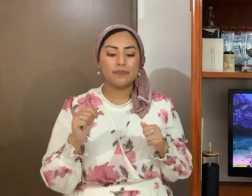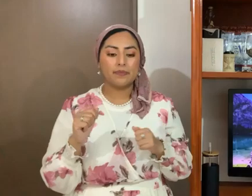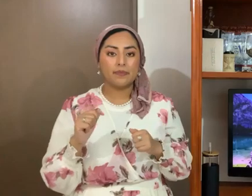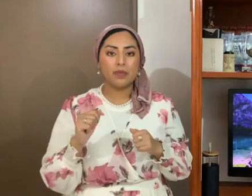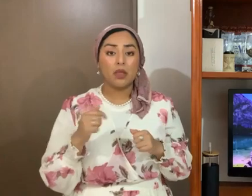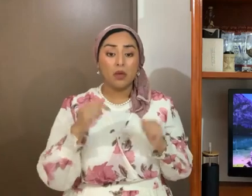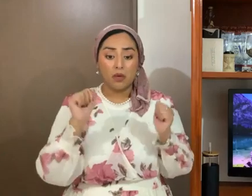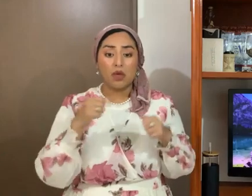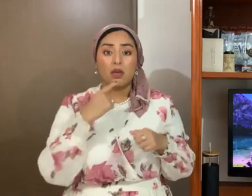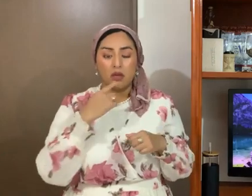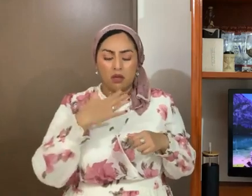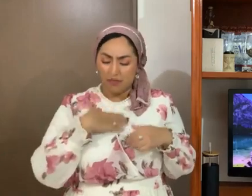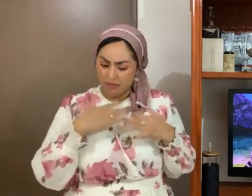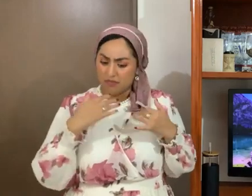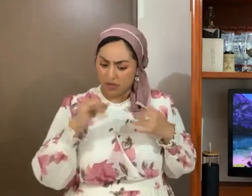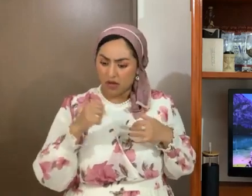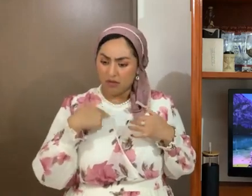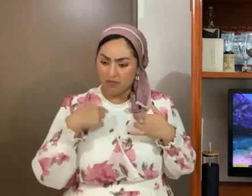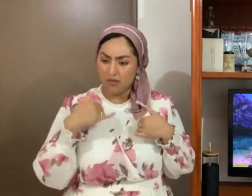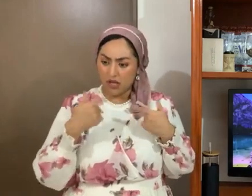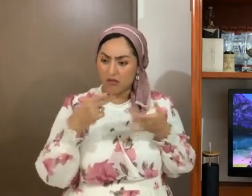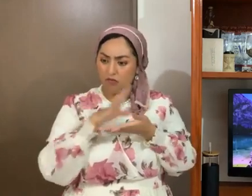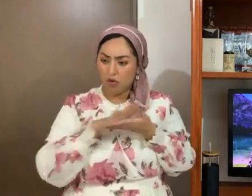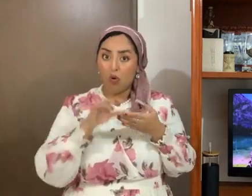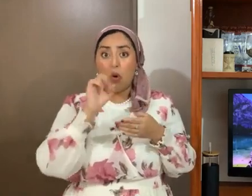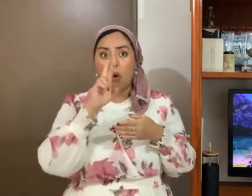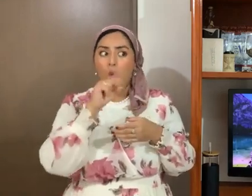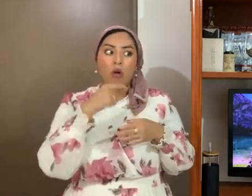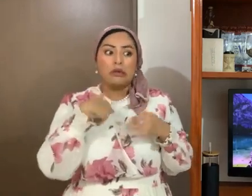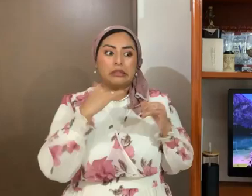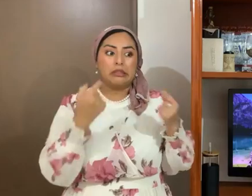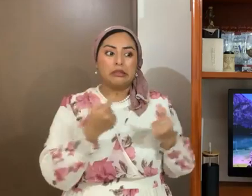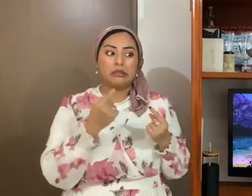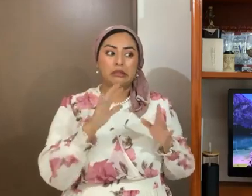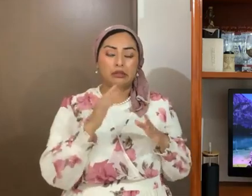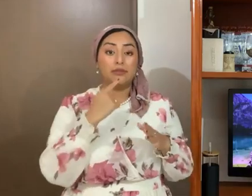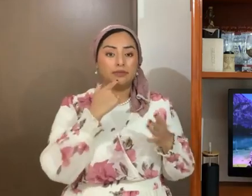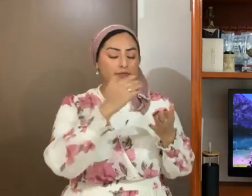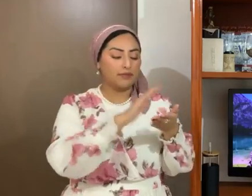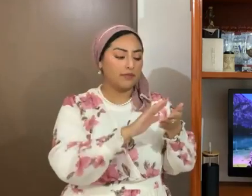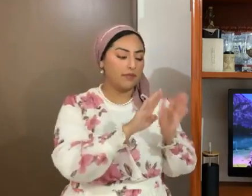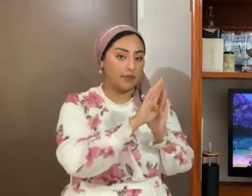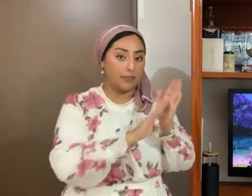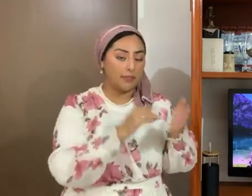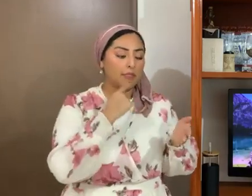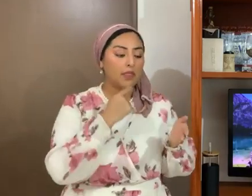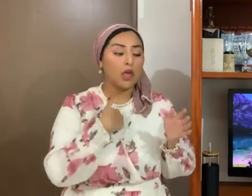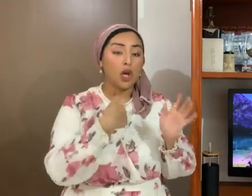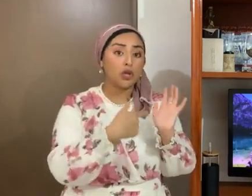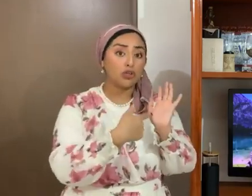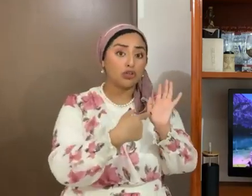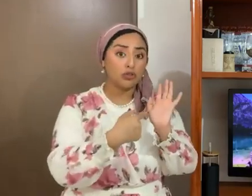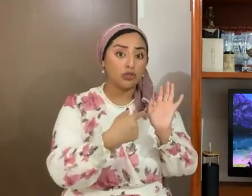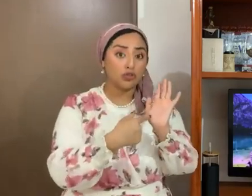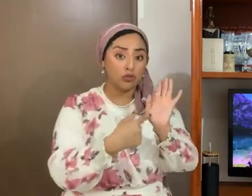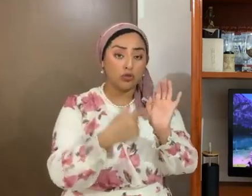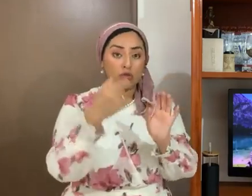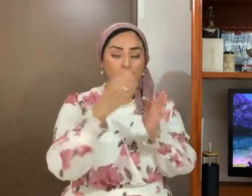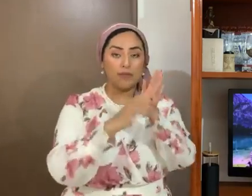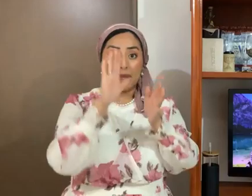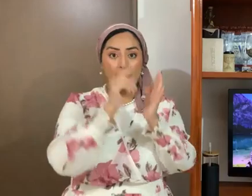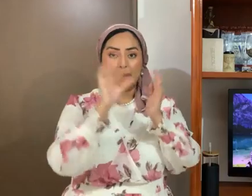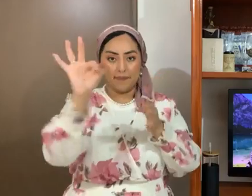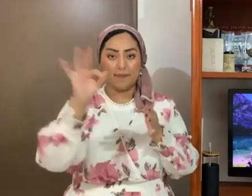estoy santificado o no, que sigo practicando las obras de la carne. Dice, y manifiestas, Gálatas 5:19,